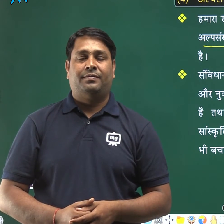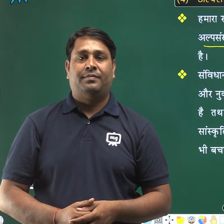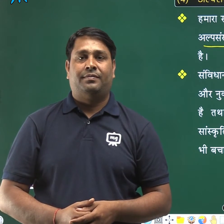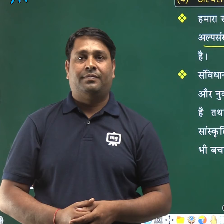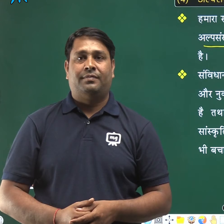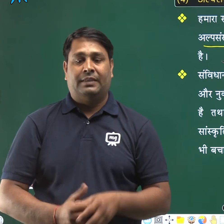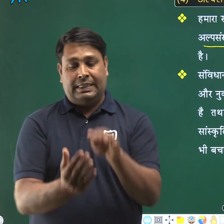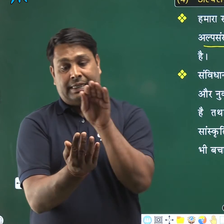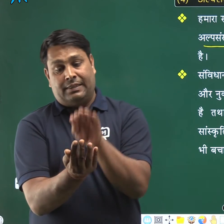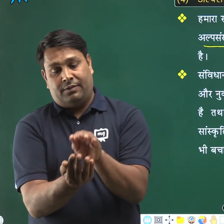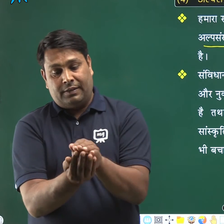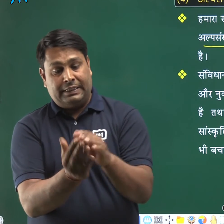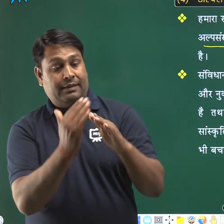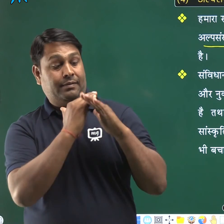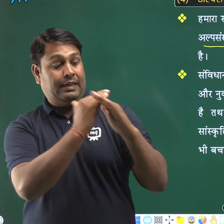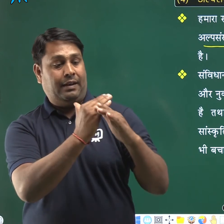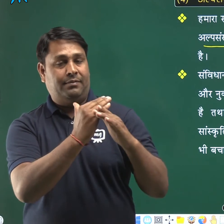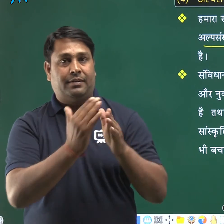सुरक्षा प्रदान करता है।